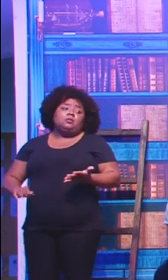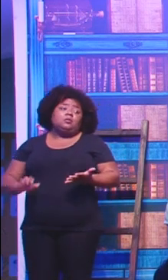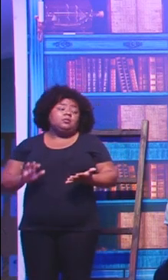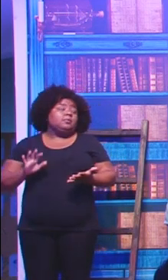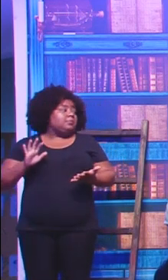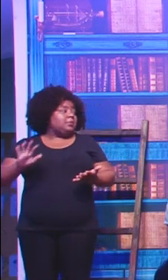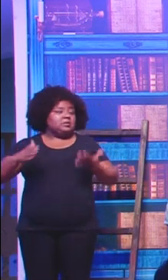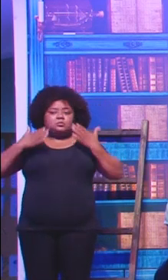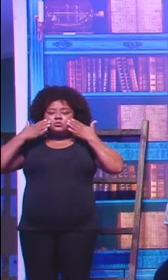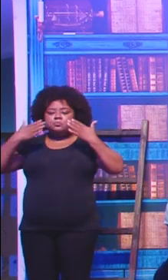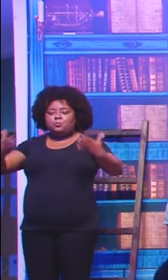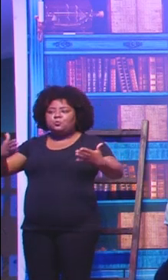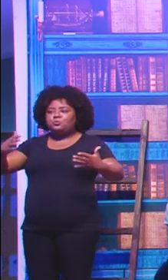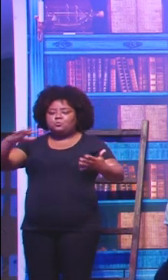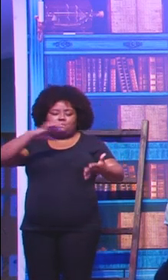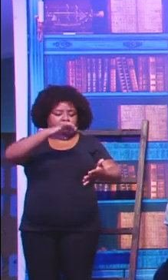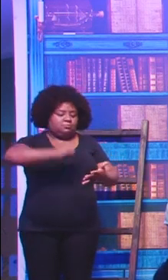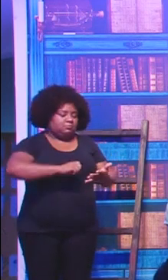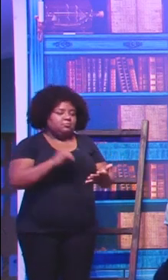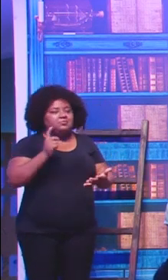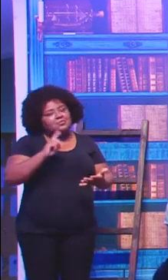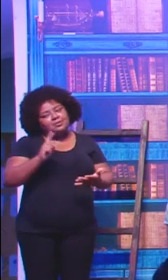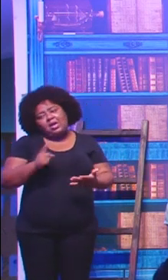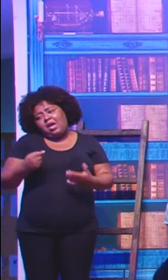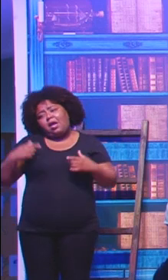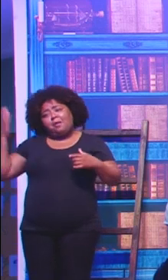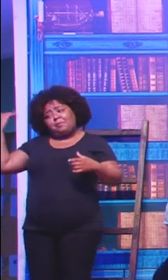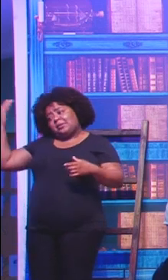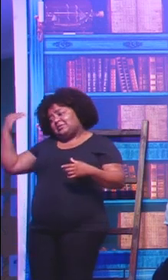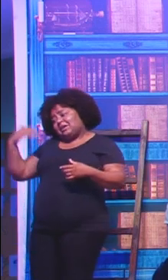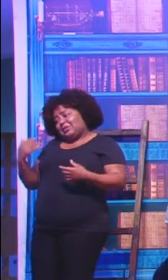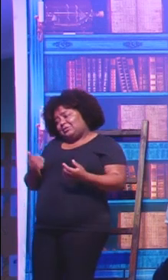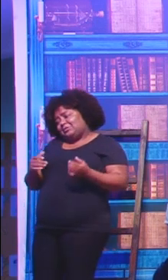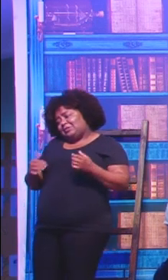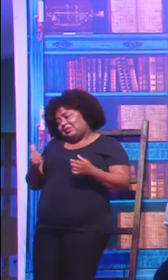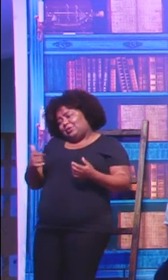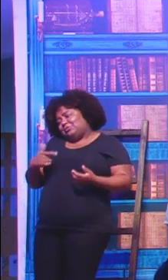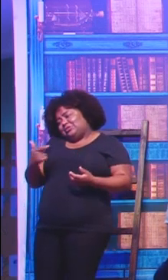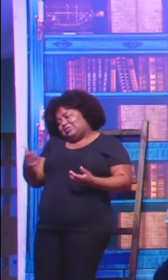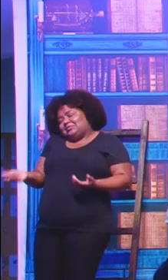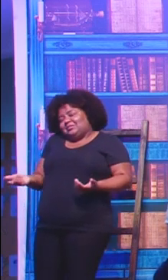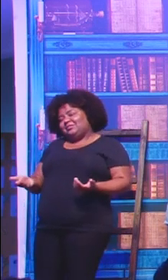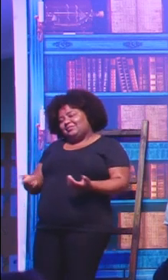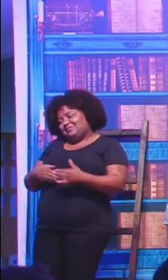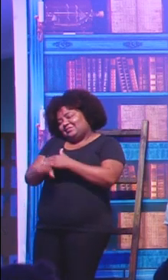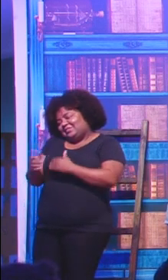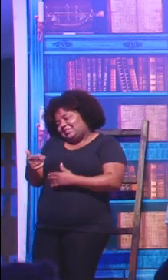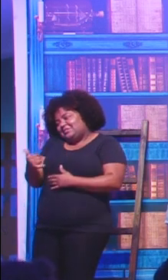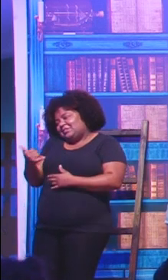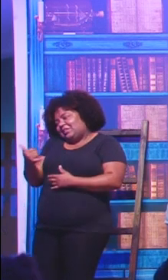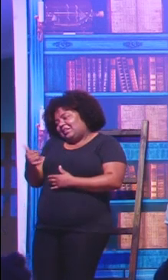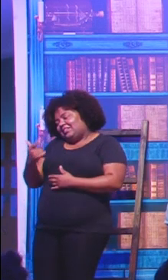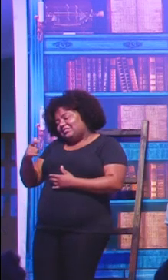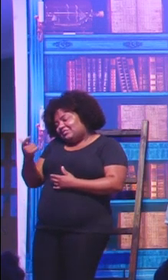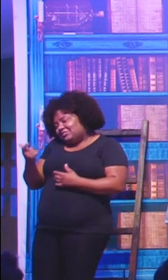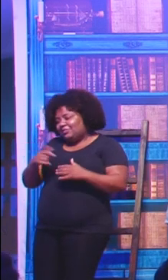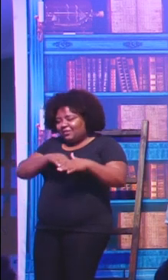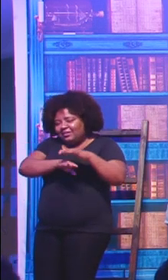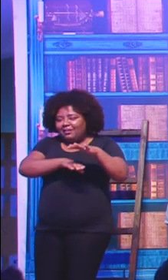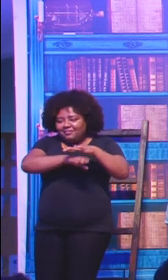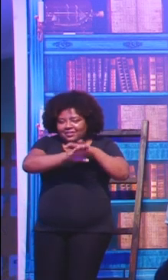deixar exposto. No meu tempo, não tinha celular. Eu não podia guardar no celular. Né? E aí, eu guardava em outros